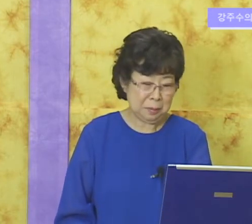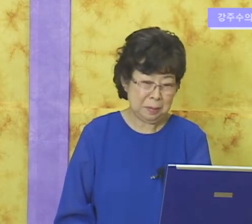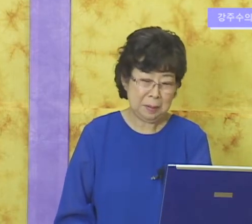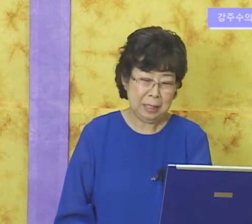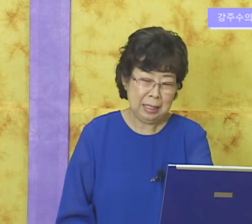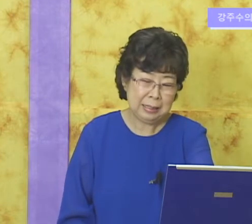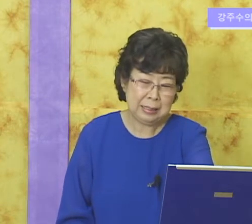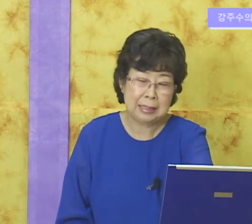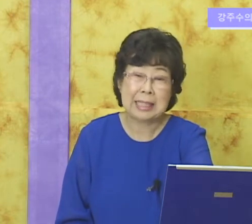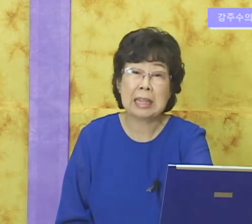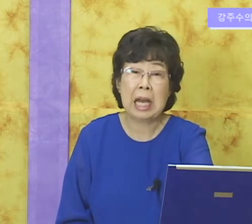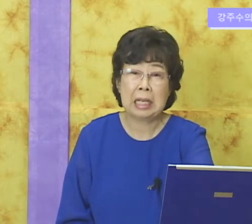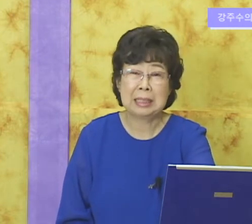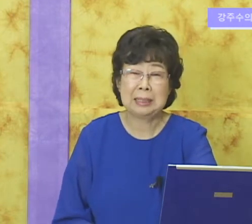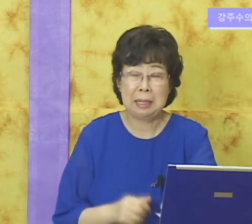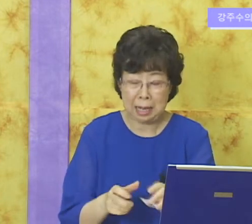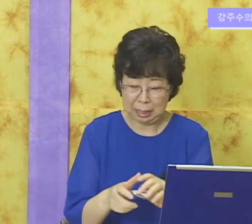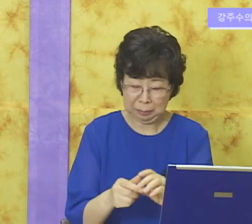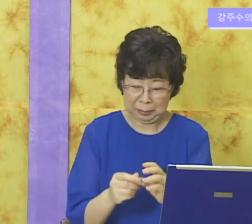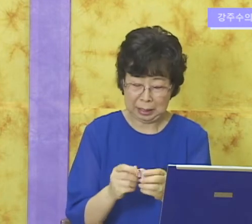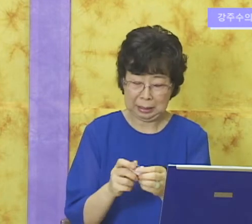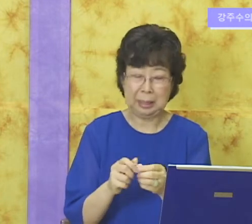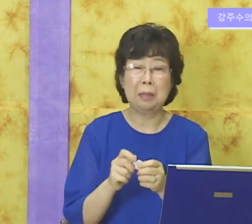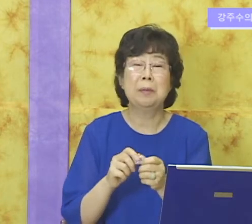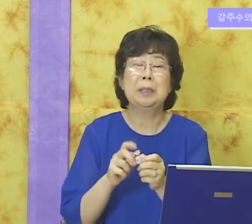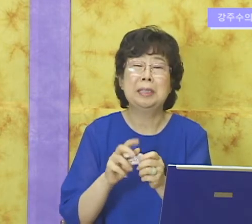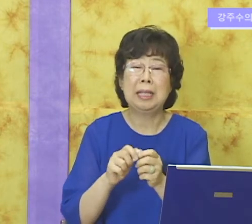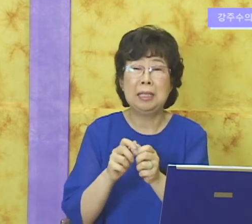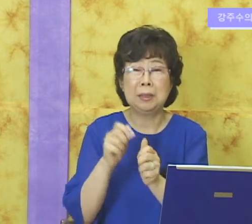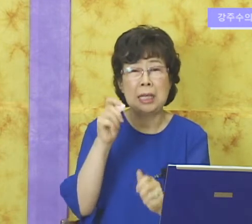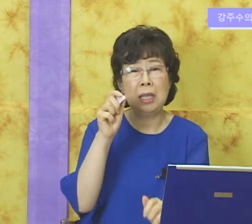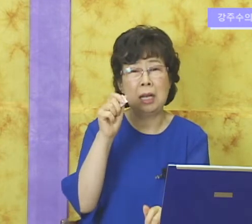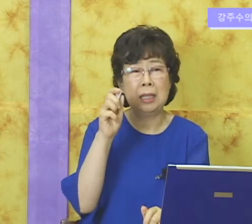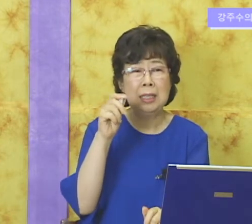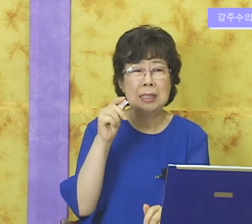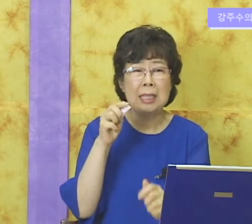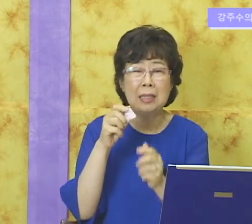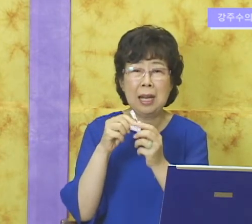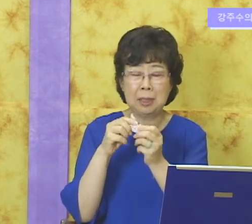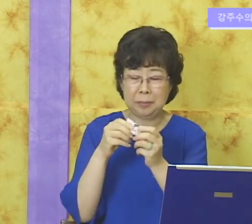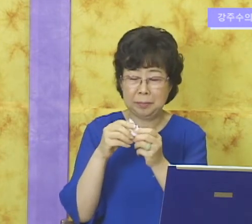그리고 사탕, 제가 아까 사탕 먹었는데 이 사탕